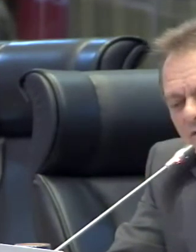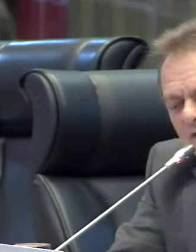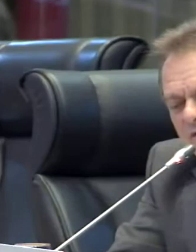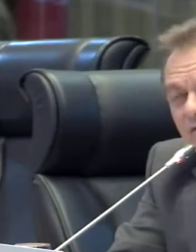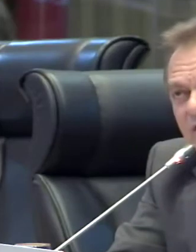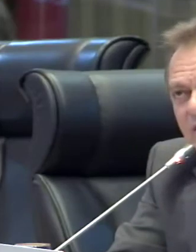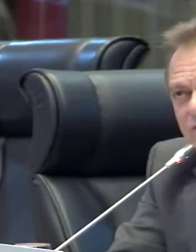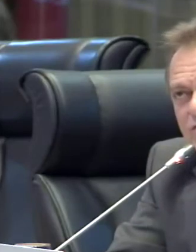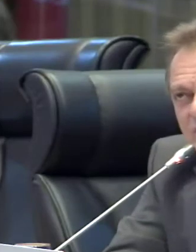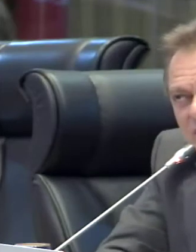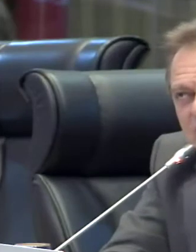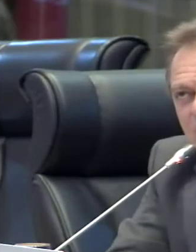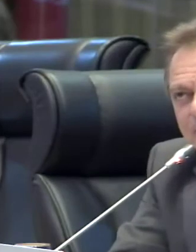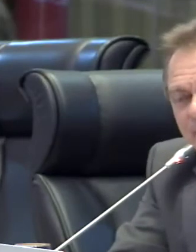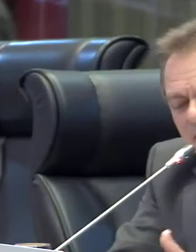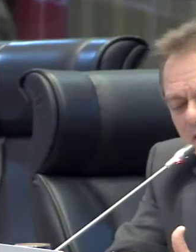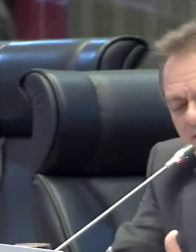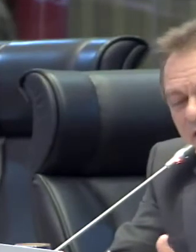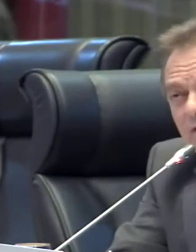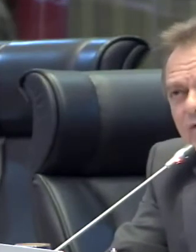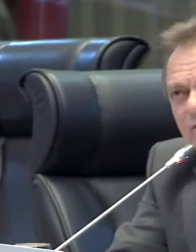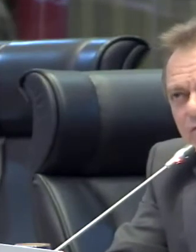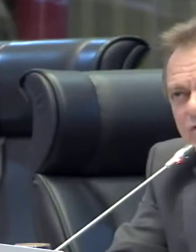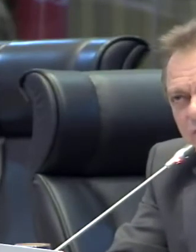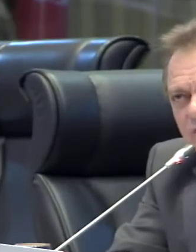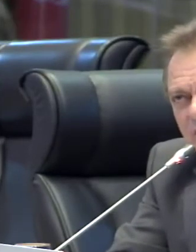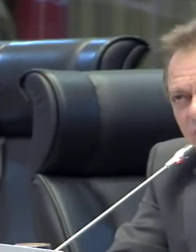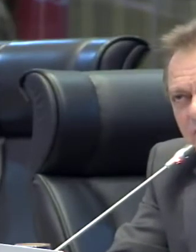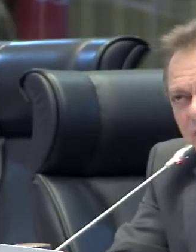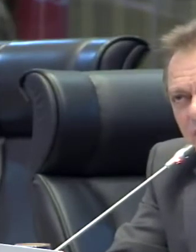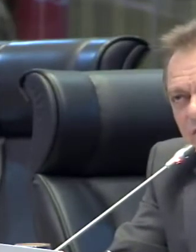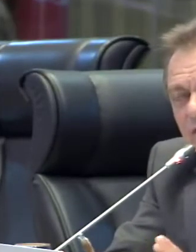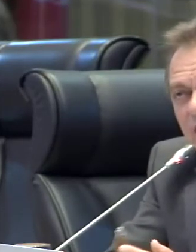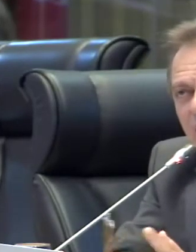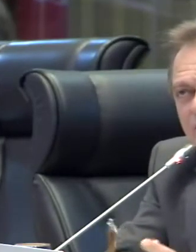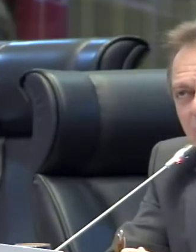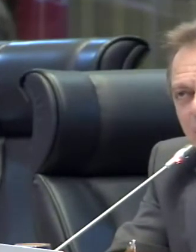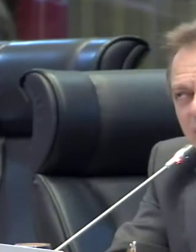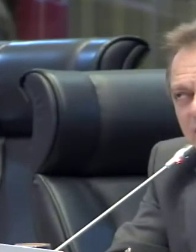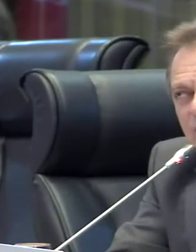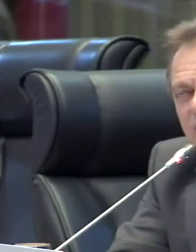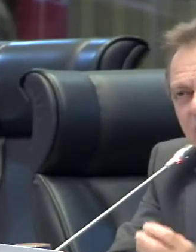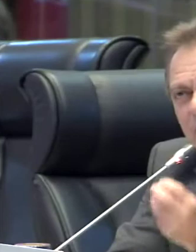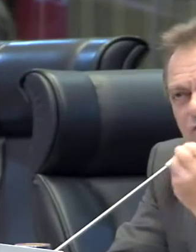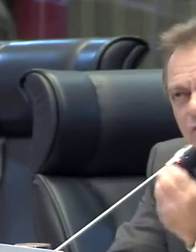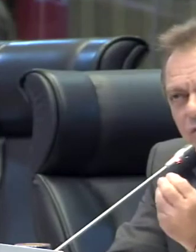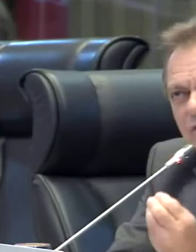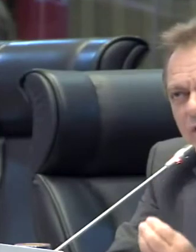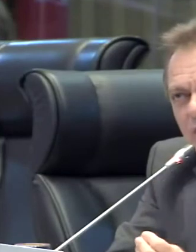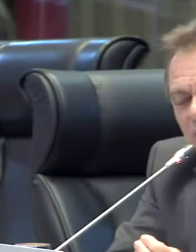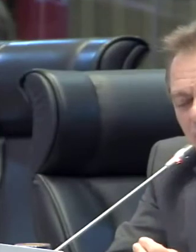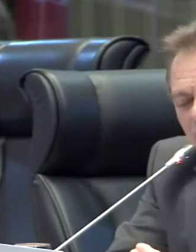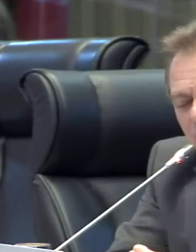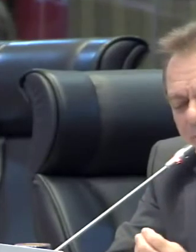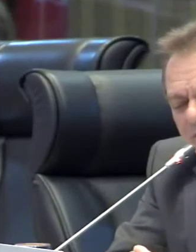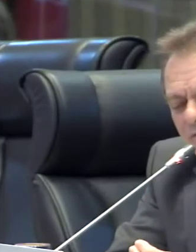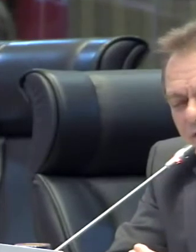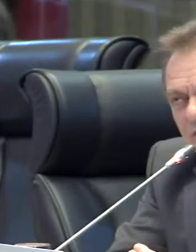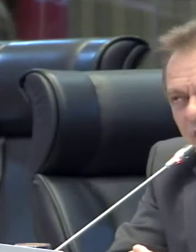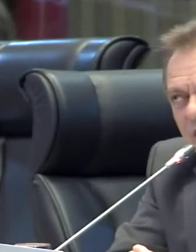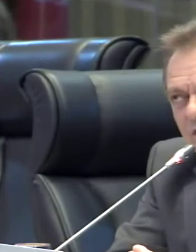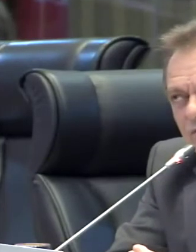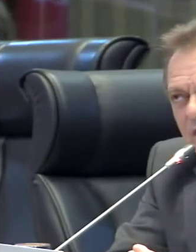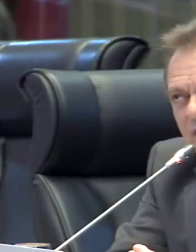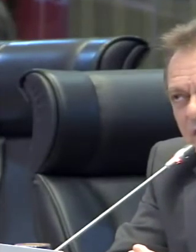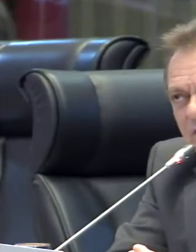e fazer valer a justiça está na nossa Constituição. Ninguém jamais. E você já imaginou uma